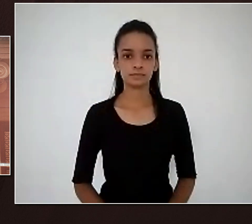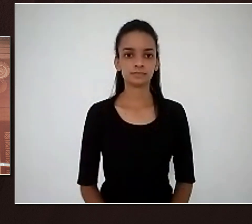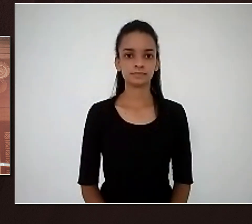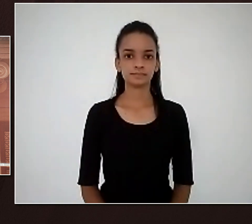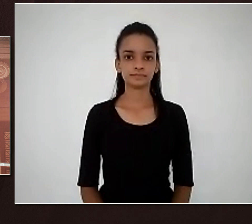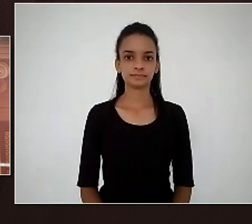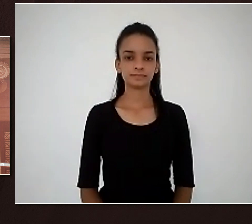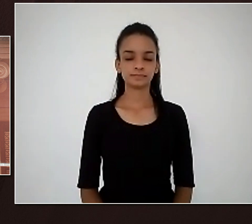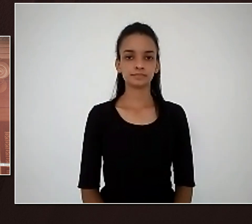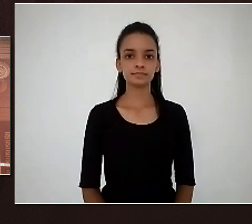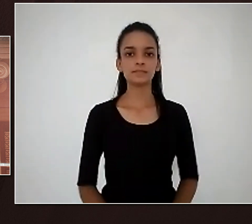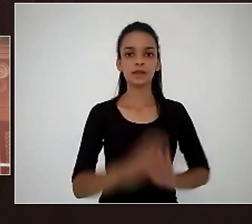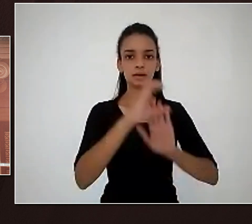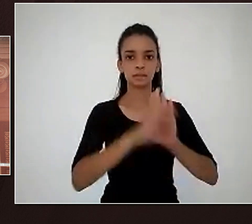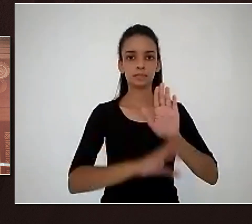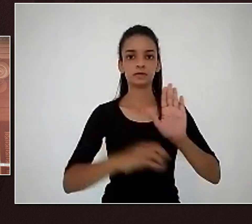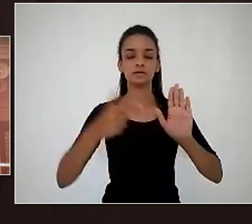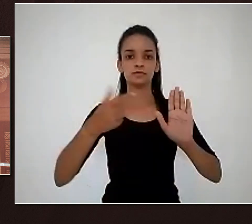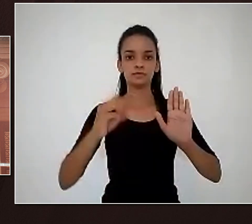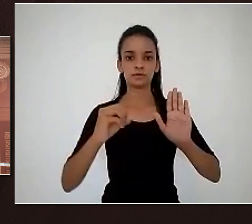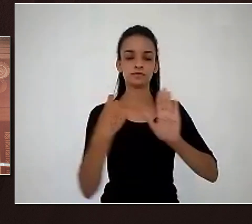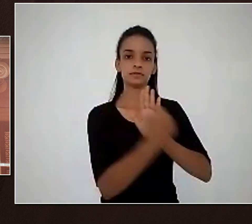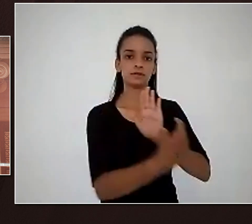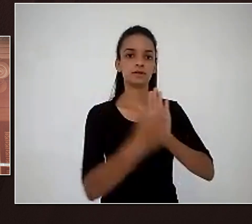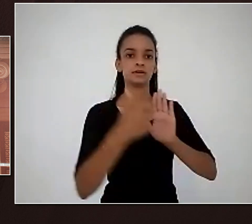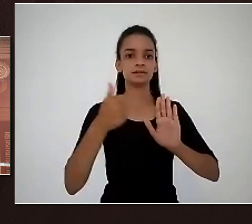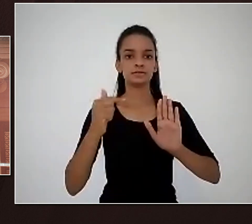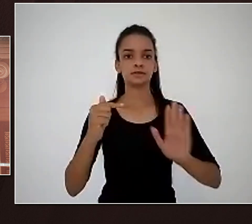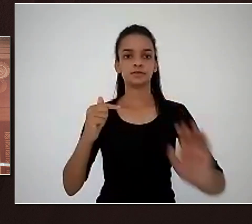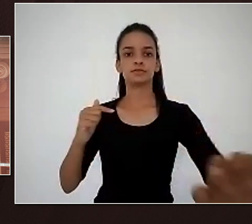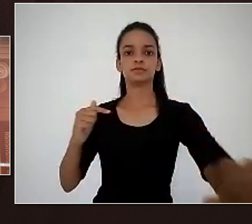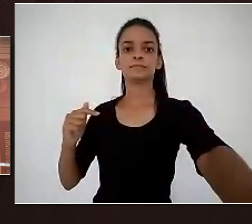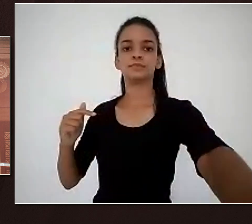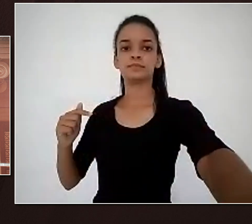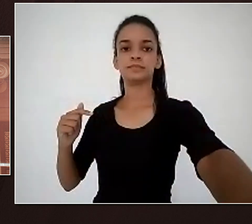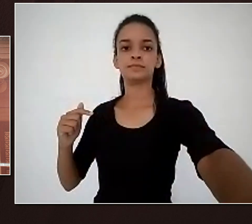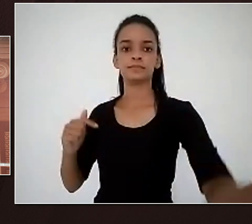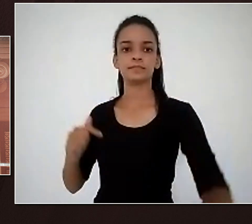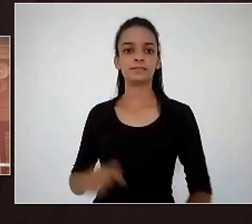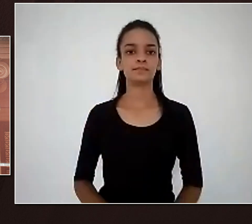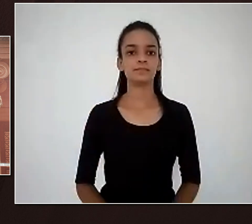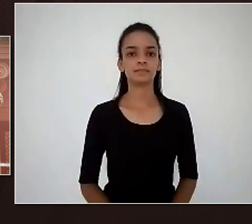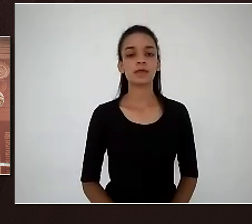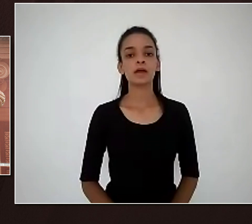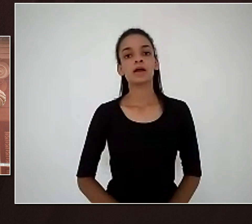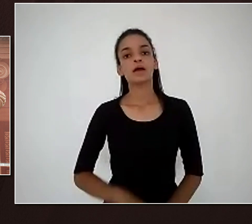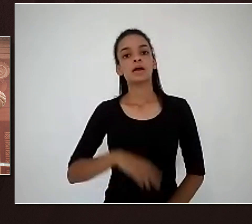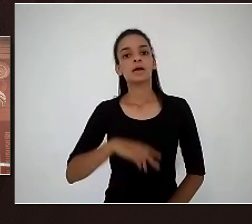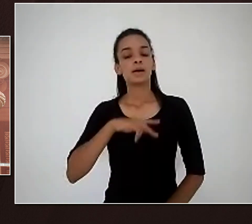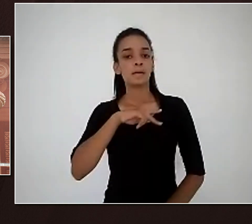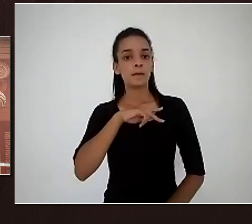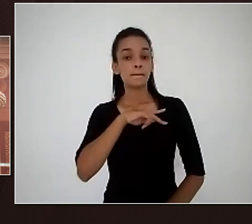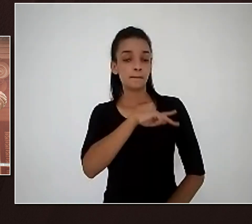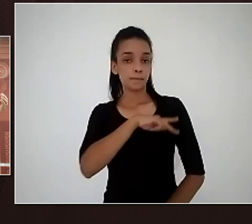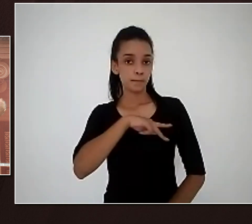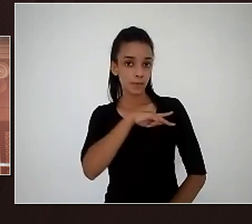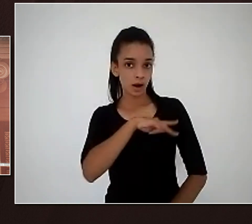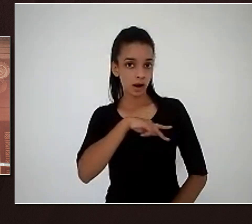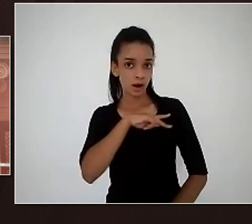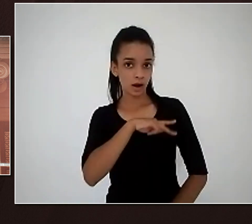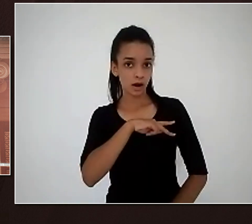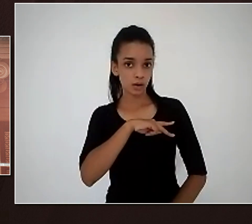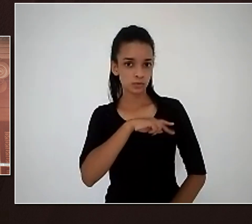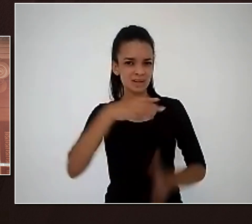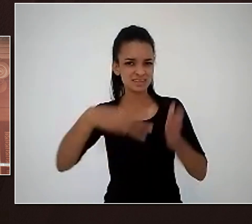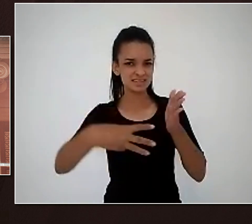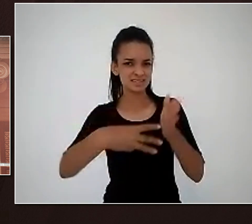Capítulo 20, versículo 17. Paulo, né, quando passou na terceira viagem, passou por